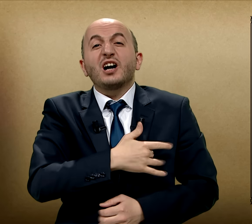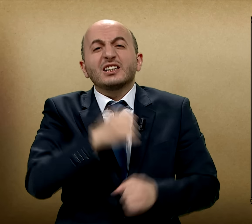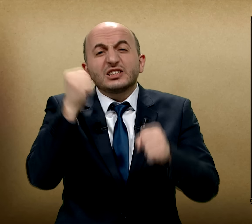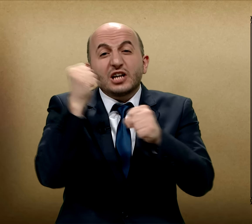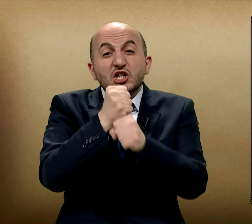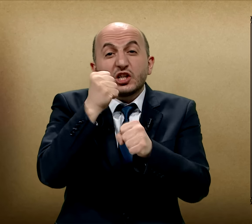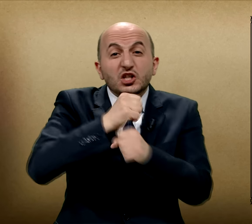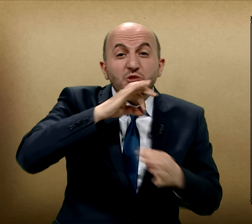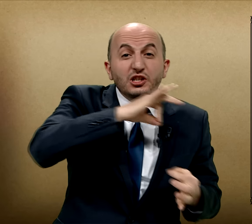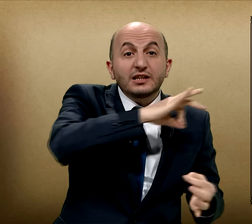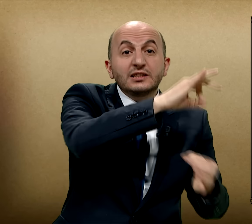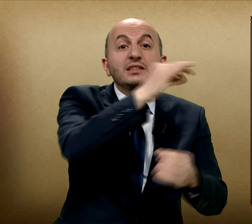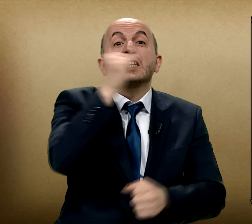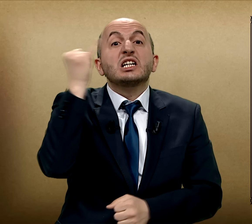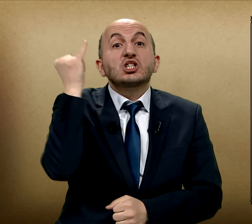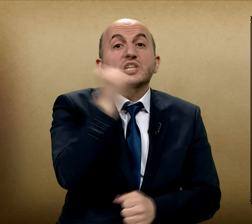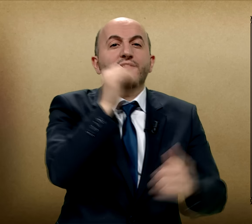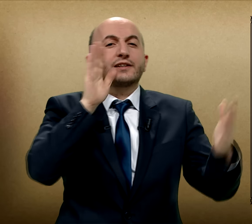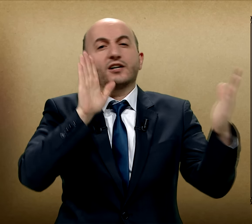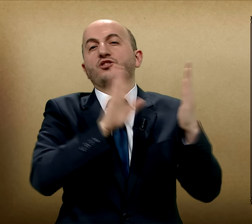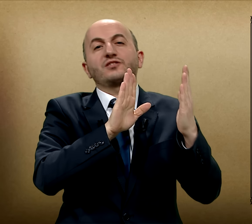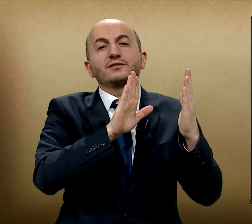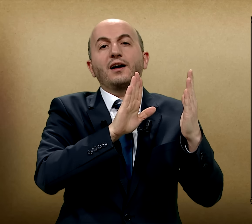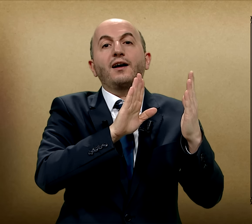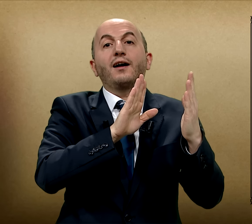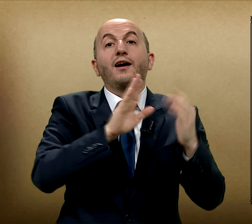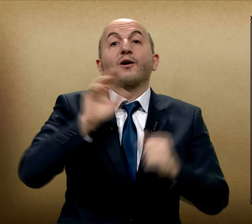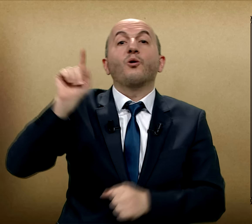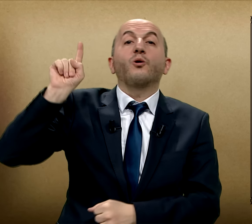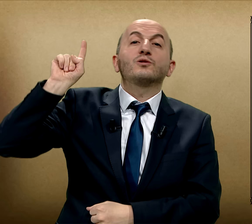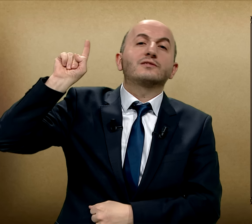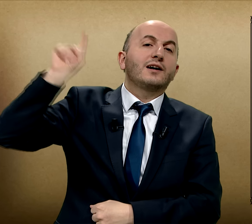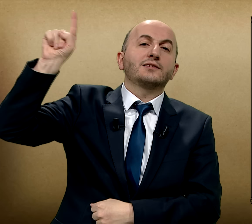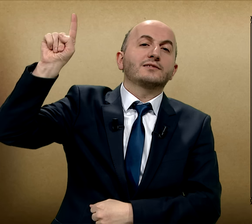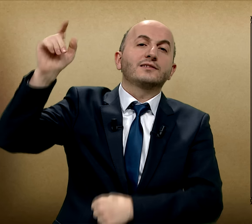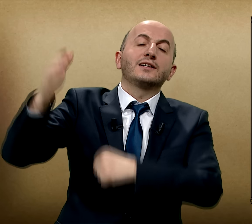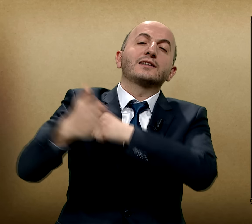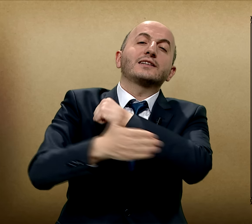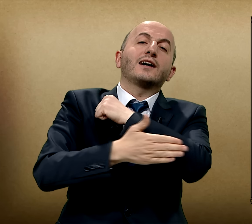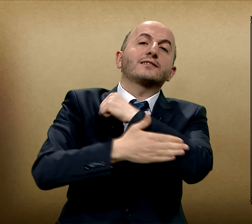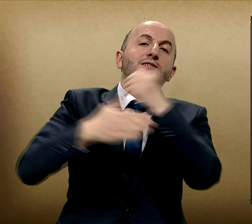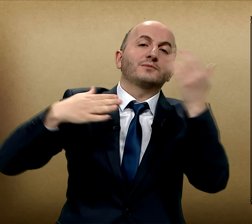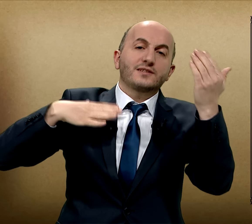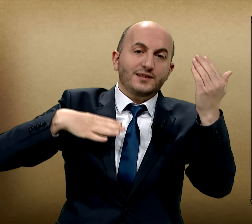vicdanı taşlaşmışların şerri karşısında ondan yardım